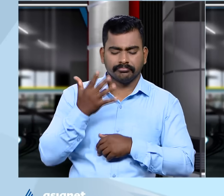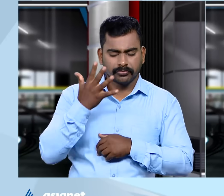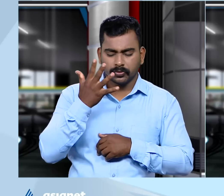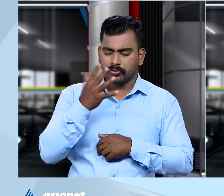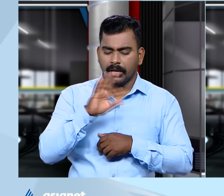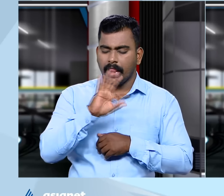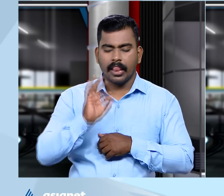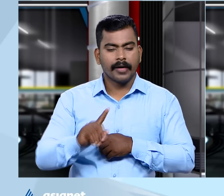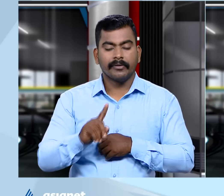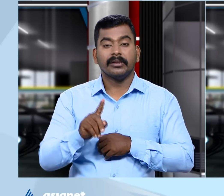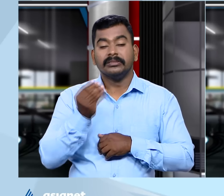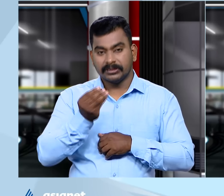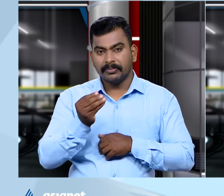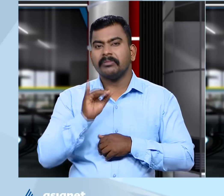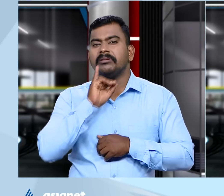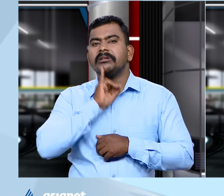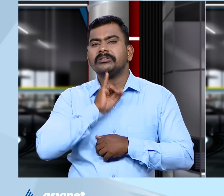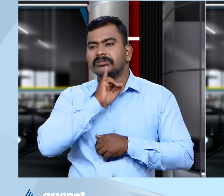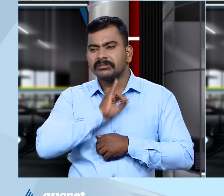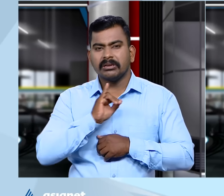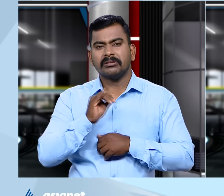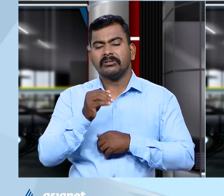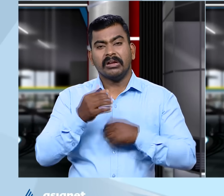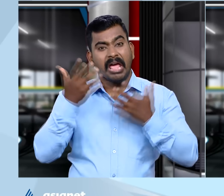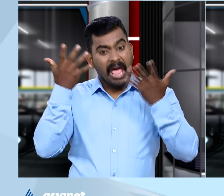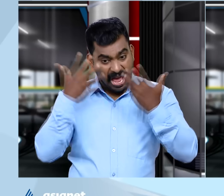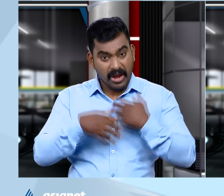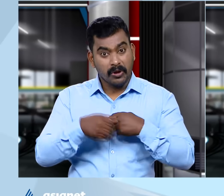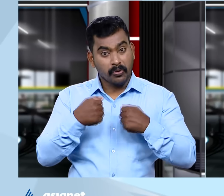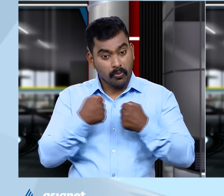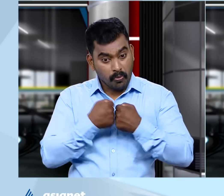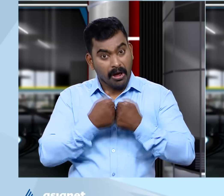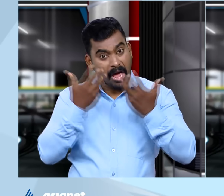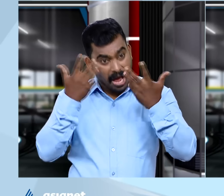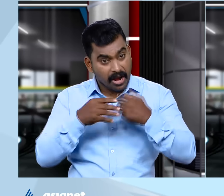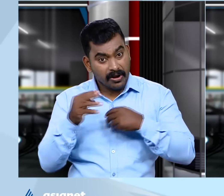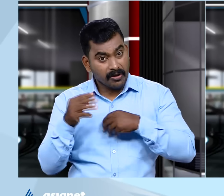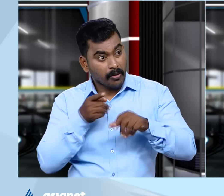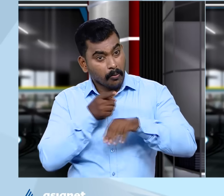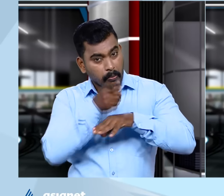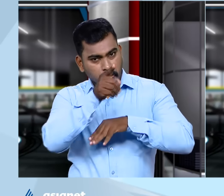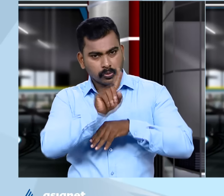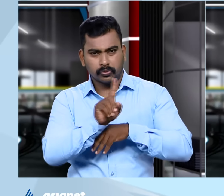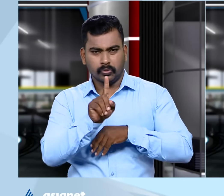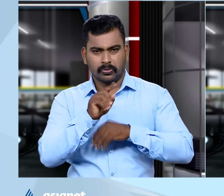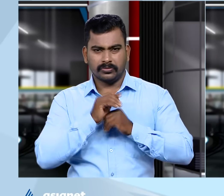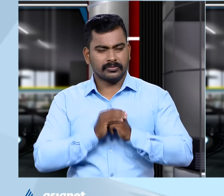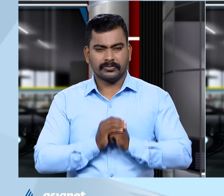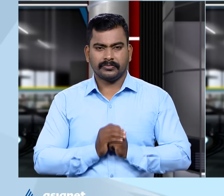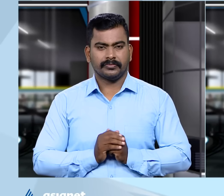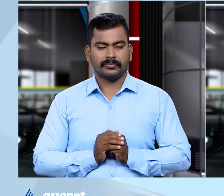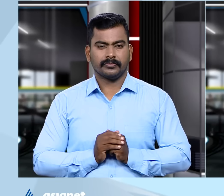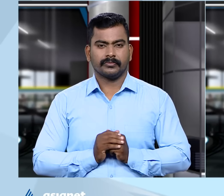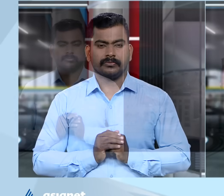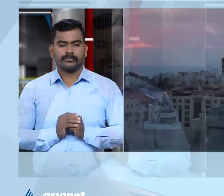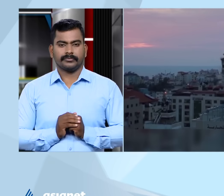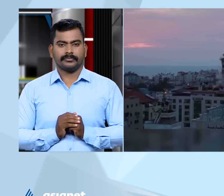വനിതകൾ ഇസ്രായേലിലെത്തി. അതേസമയം എന്തും ചെയ്യാൻ ഇസ്രായേലിനെ അനുവദിക്കരുതെന്ന് ഖത്തർ അമീർ ആവശ്യപ്പെട്ടു.